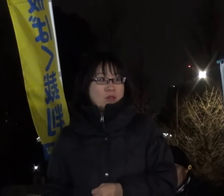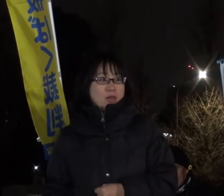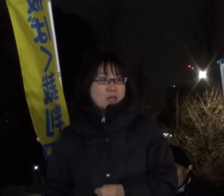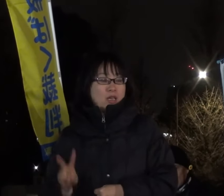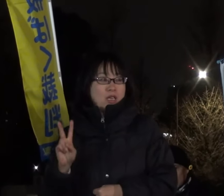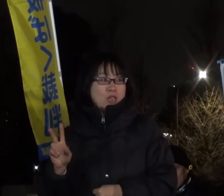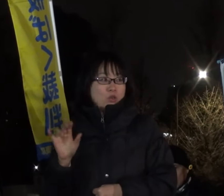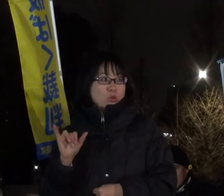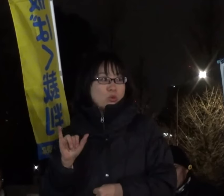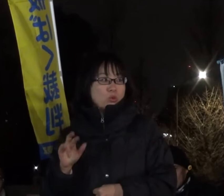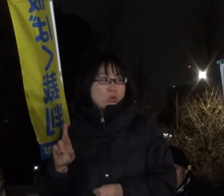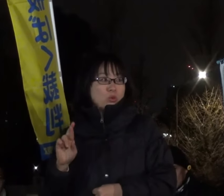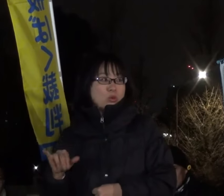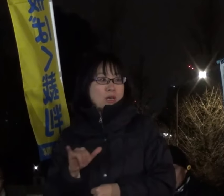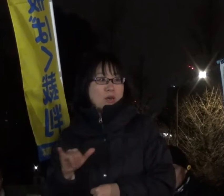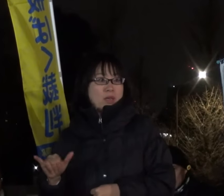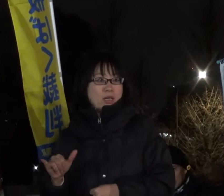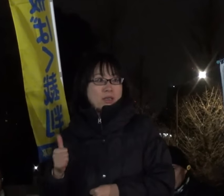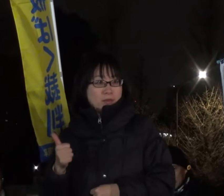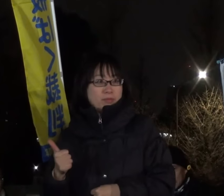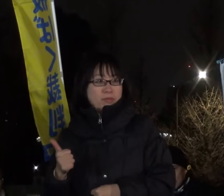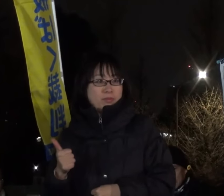お願いいたします。